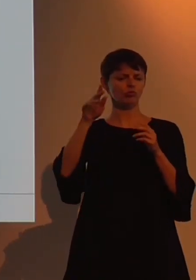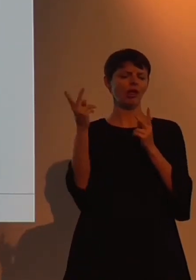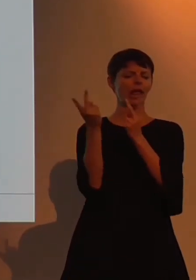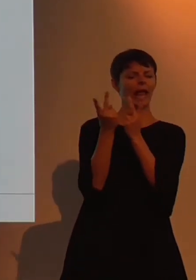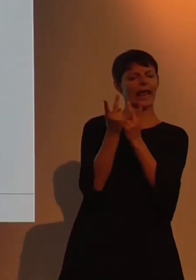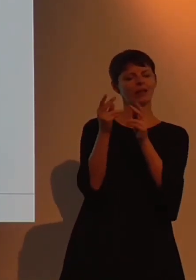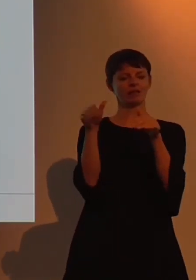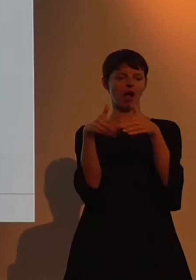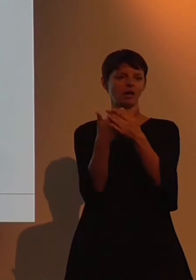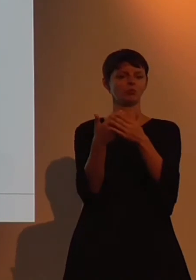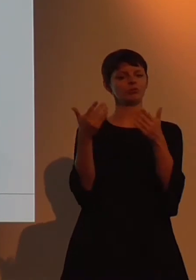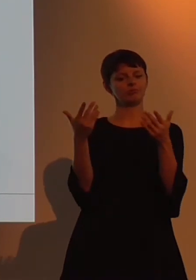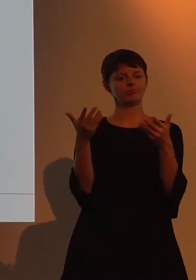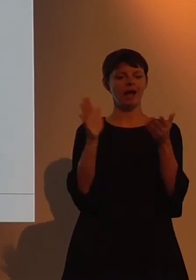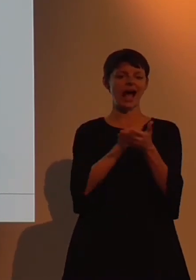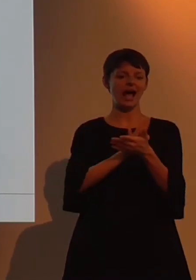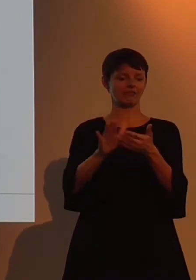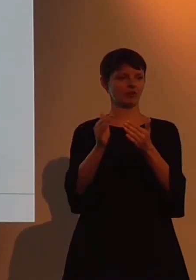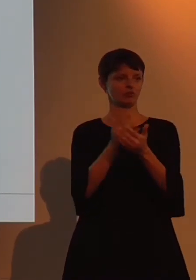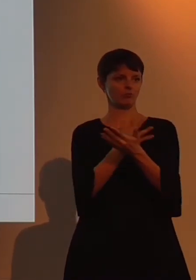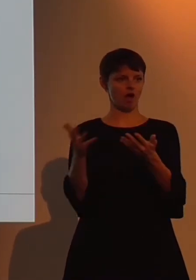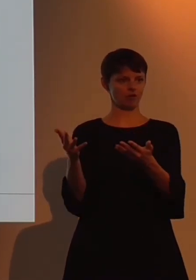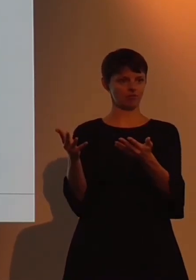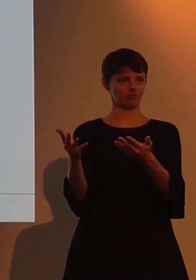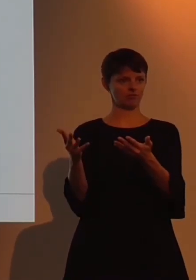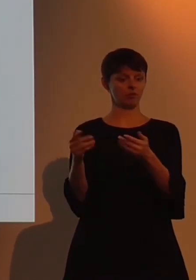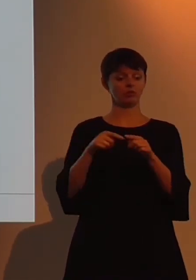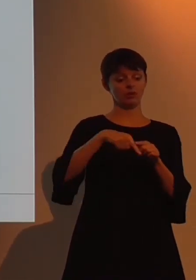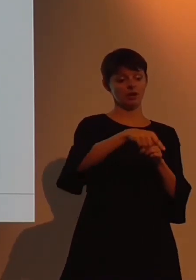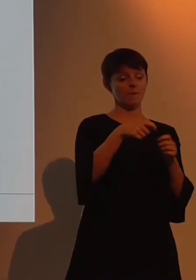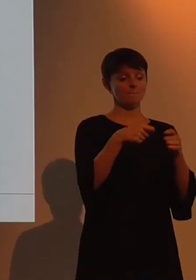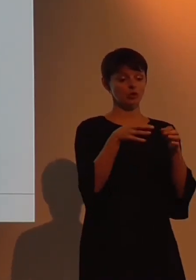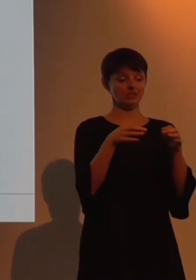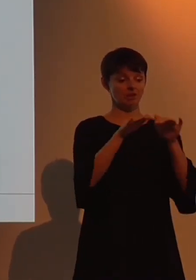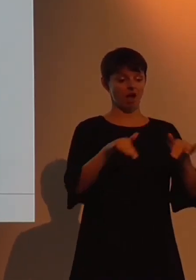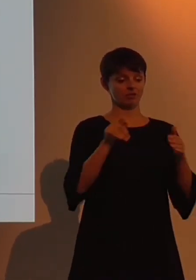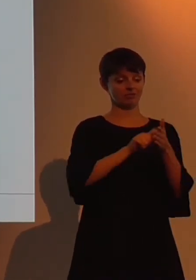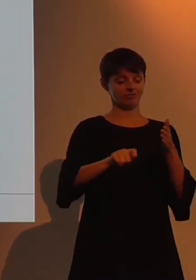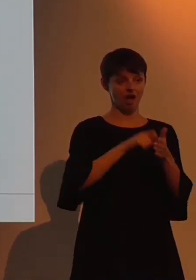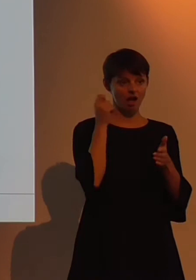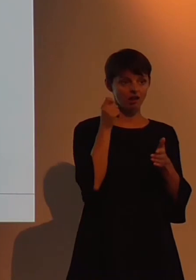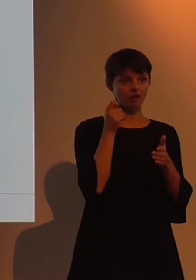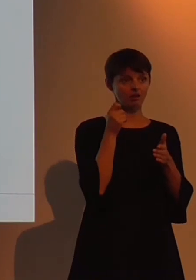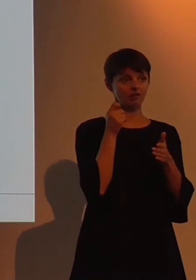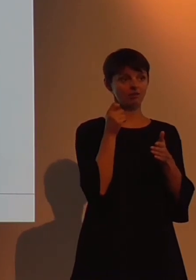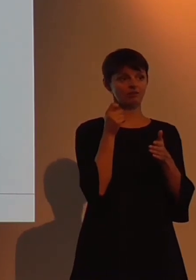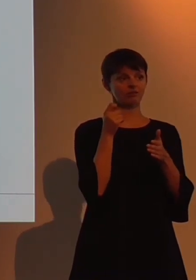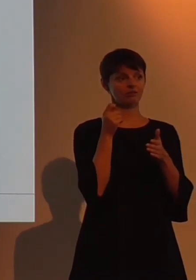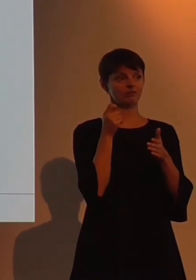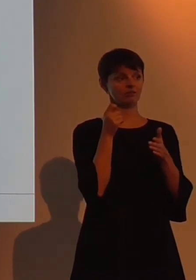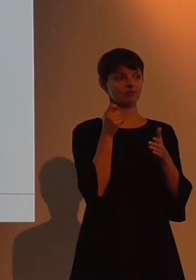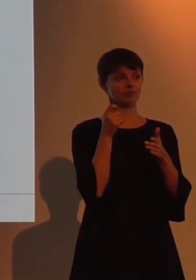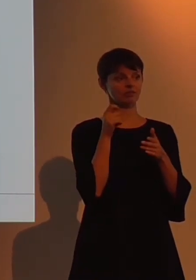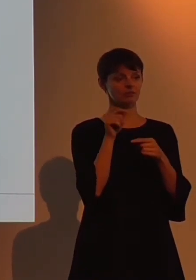anknüpfen. Was heißt das konkret im Programm für 2017? Wir versuchen vor allem anhand der Quoten, die wir erheben,